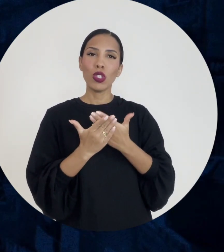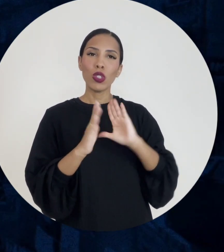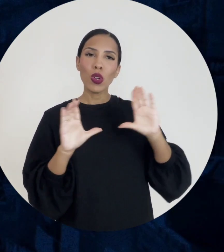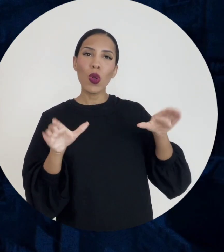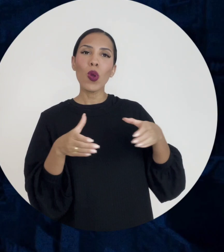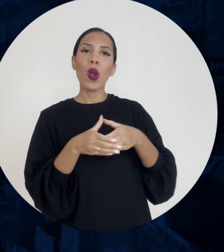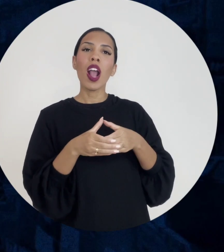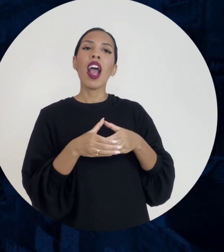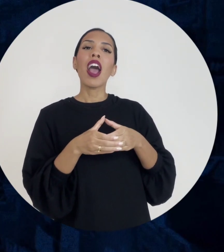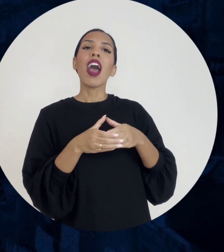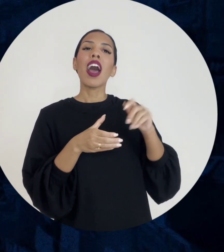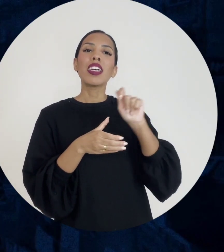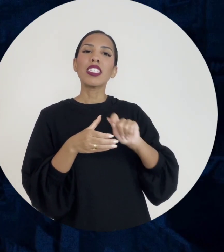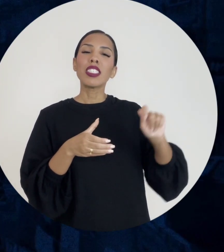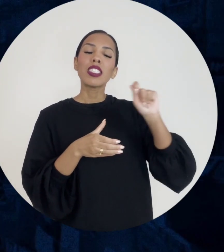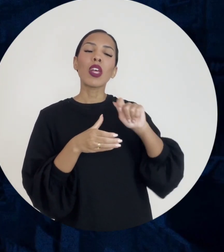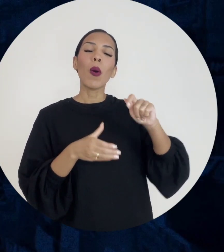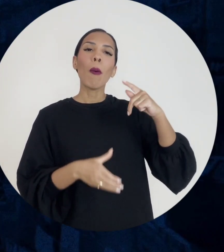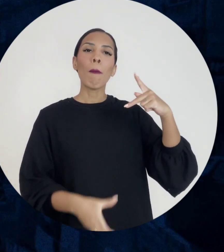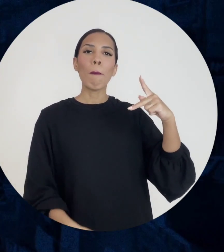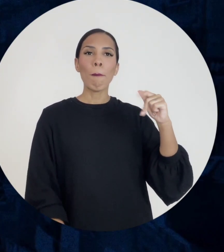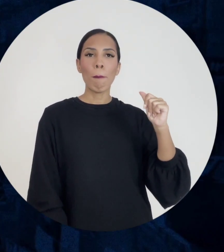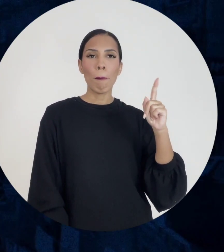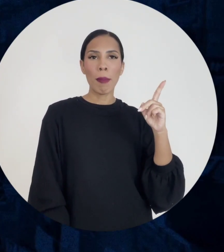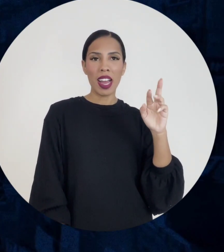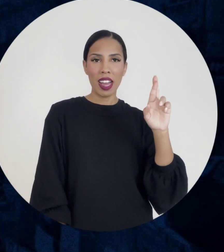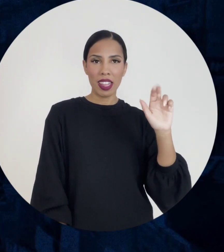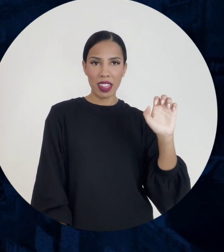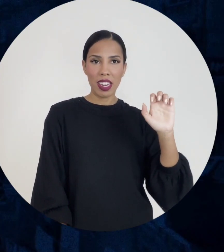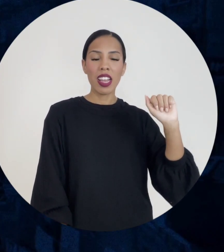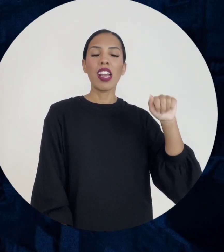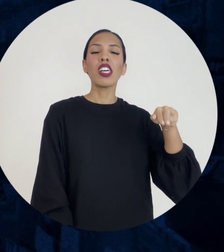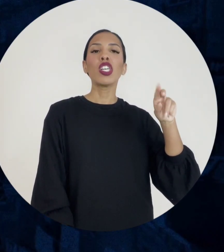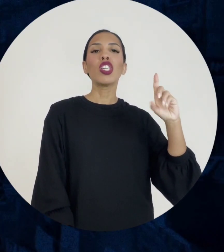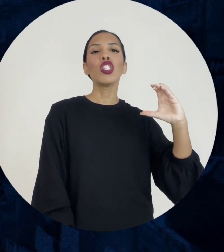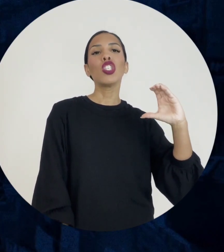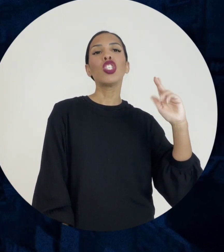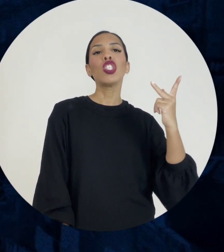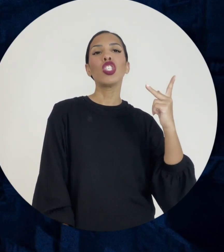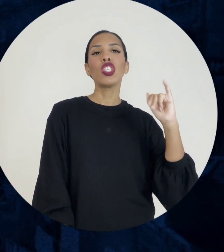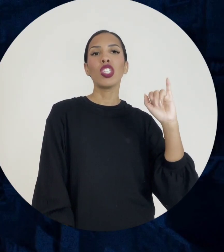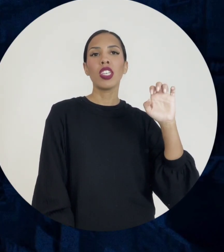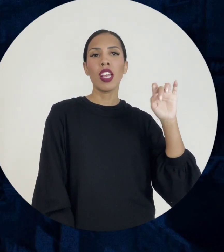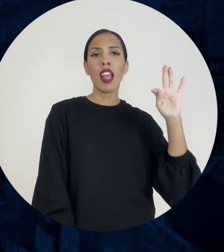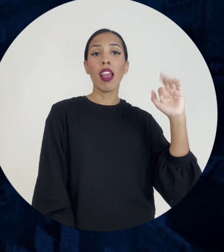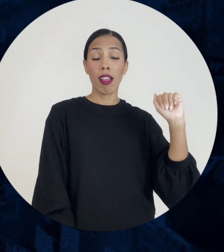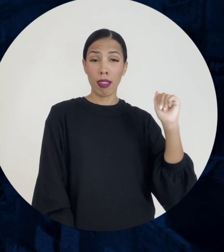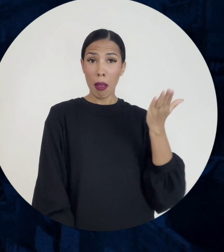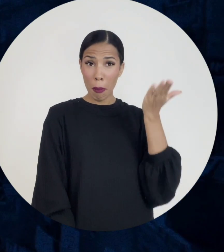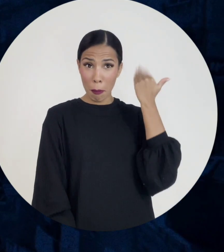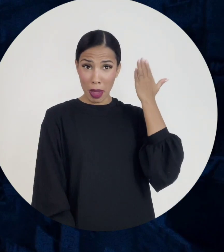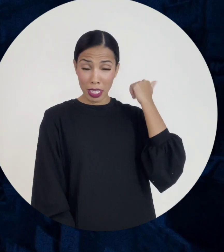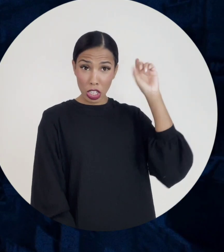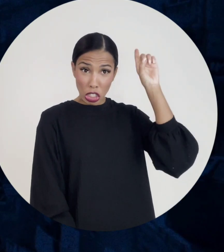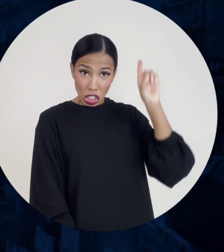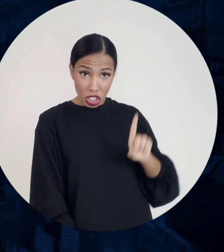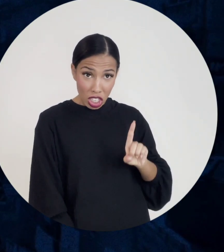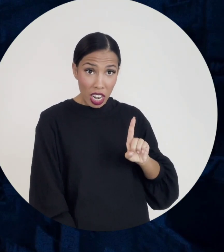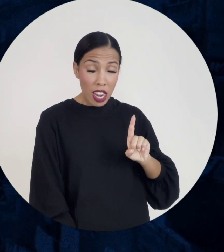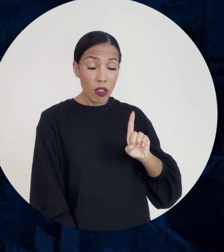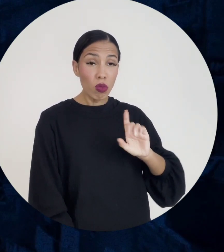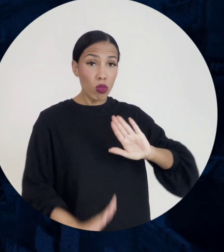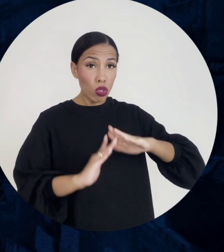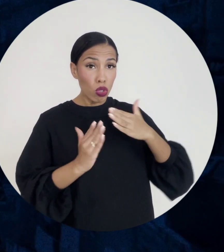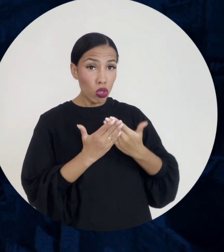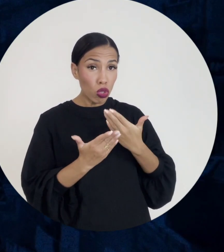Ação Social Padre Anchieta. Jandira fala de uma época em que o direito à escola regular não era acessível a todas as